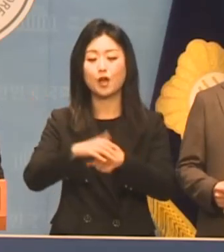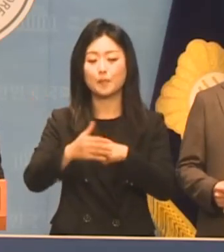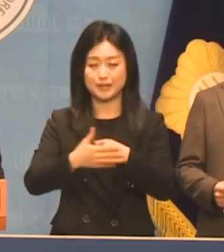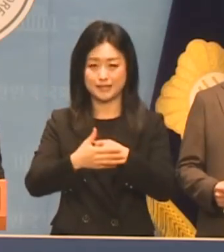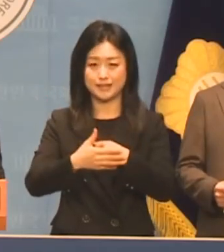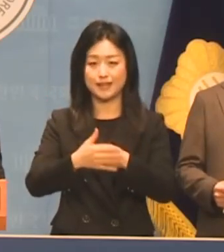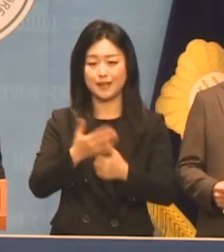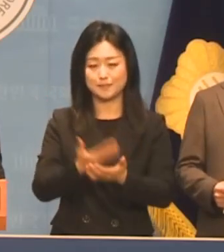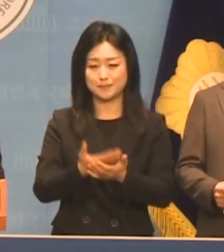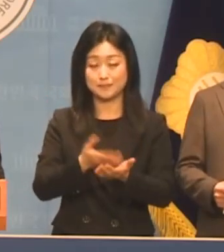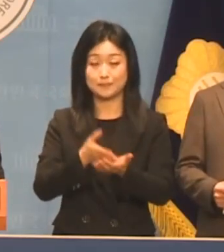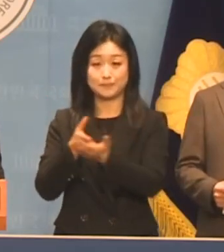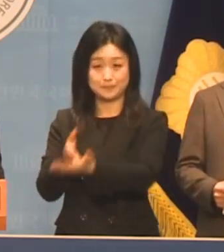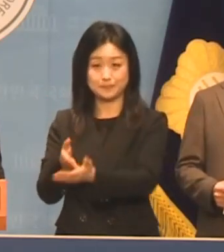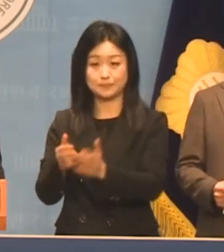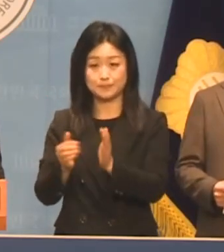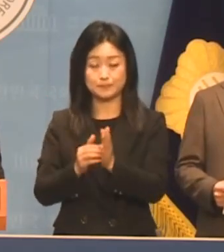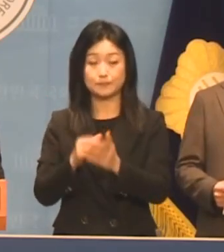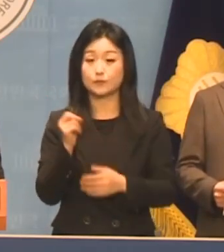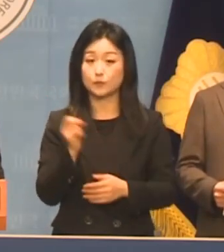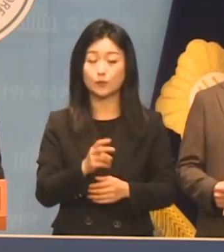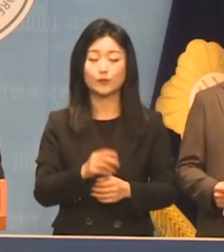제안했습니다. 또 실제로